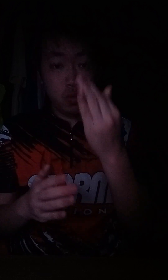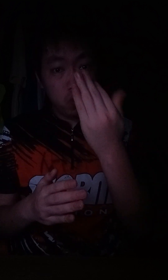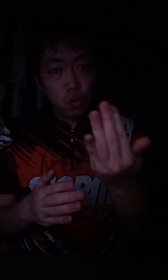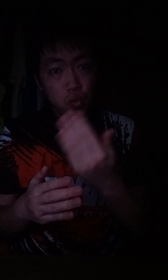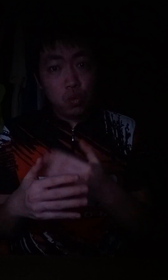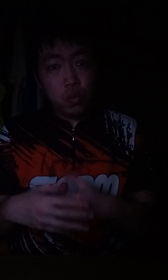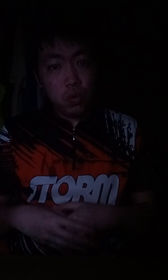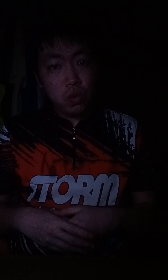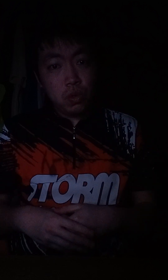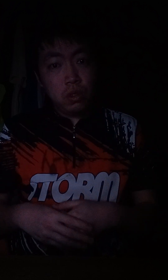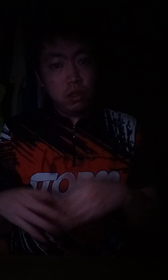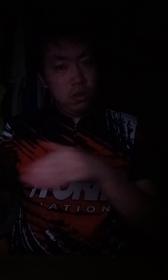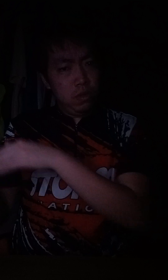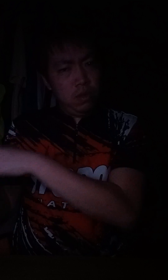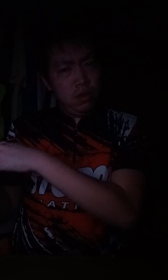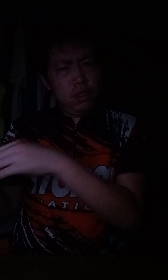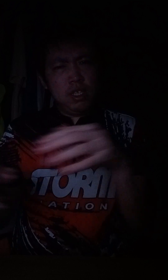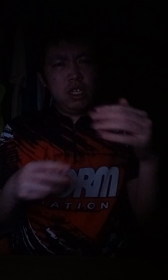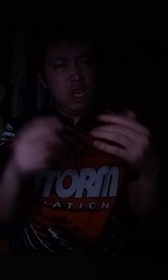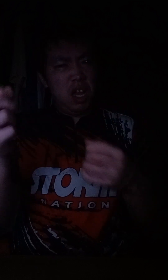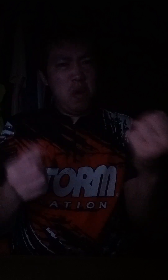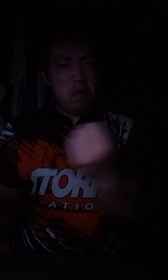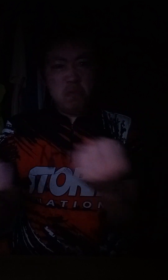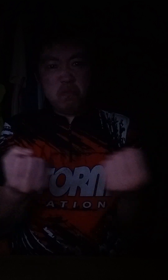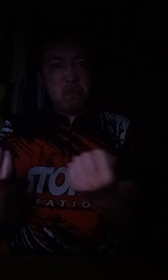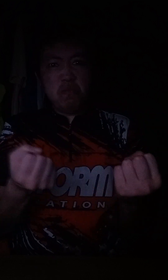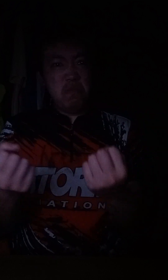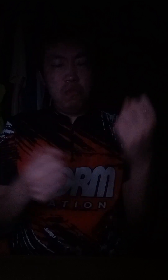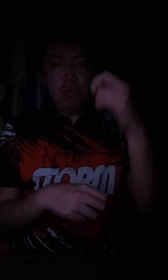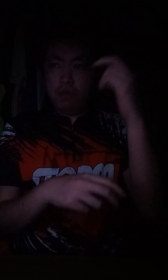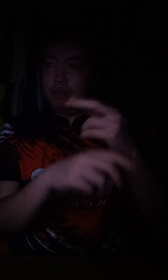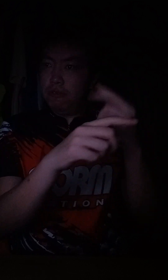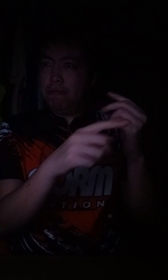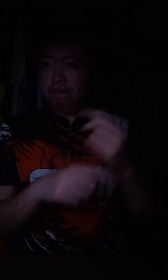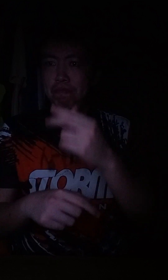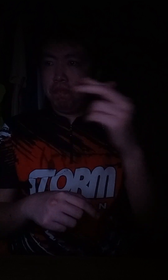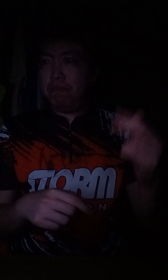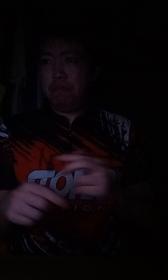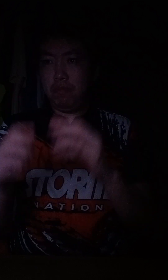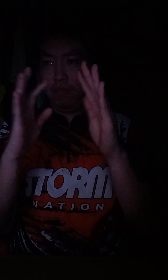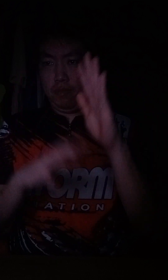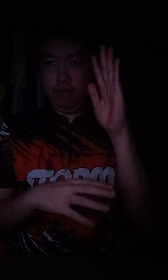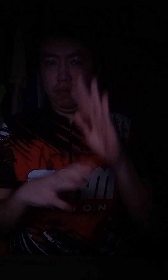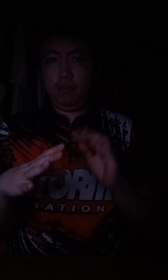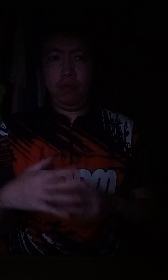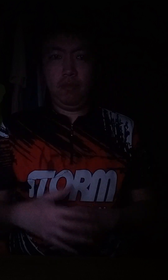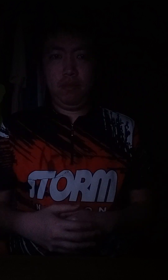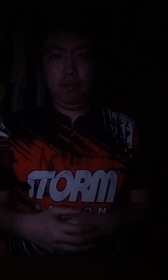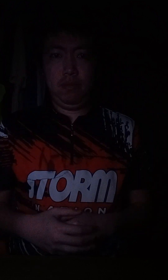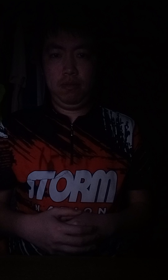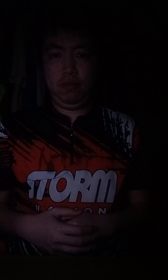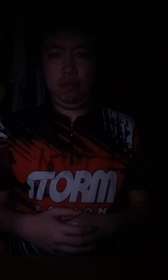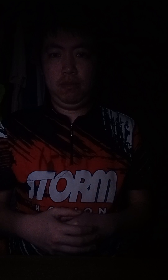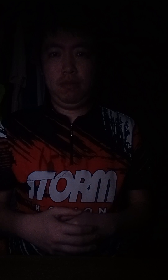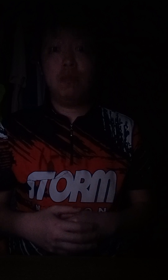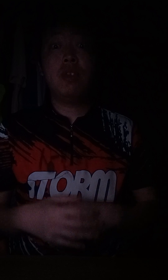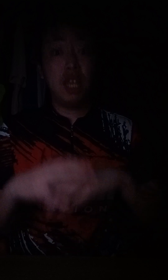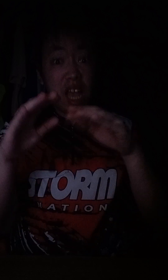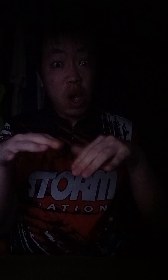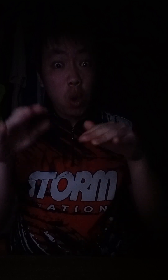결과 버스 운전자의 핸들 조작이 제대로 이루어지지 않았던 것으로 드러냈습니다. 사고 버스